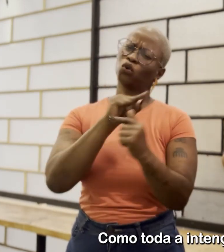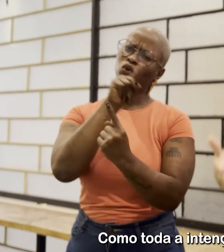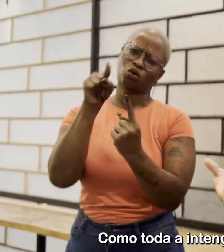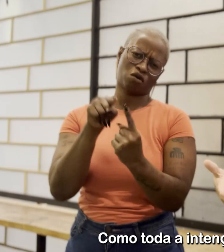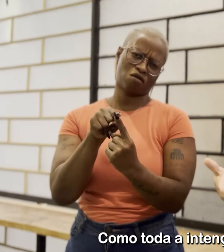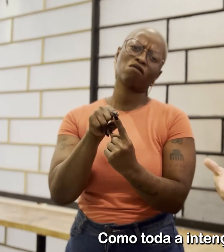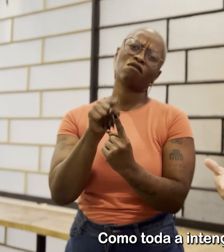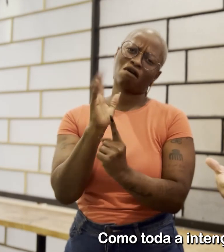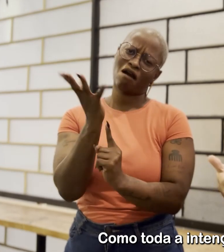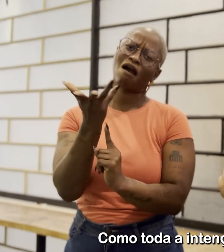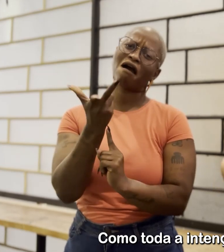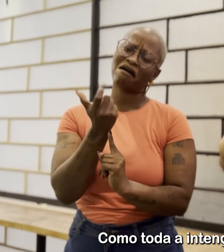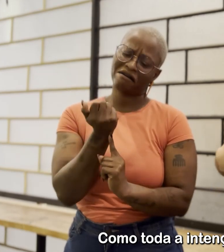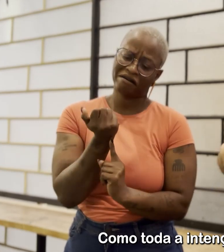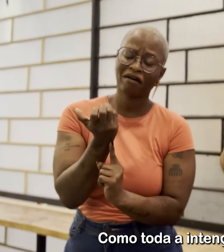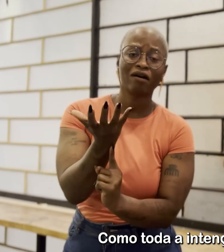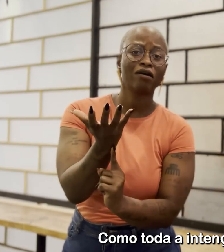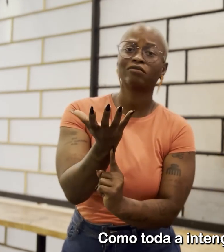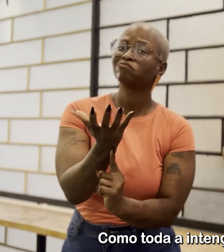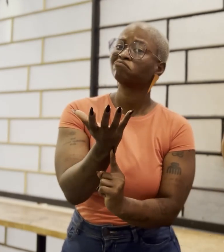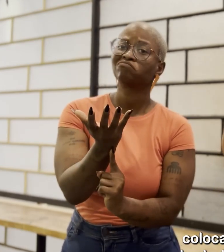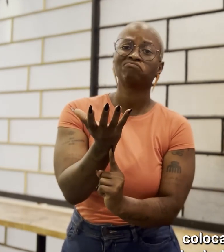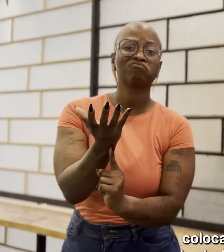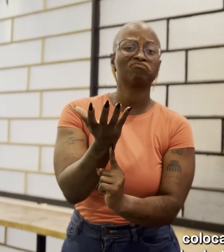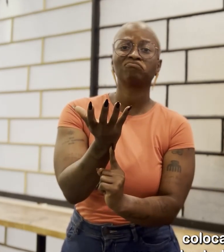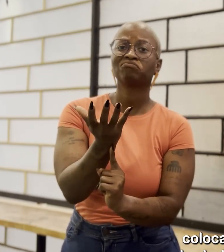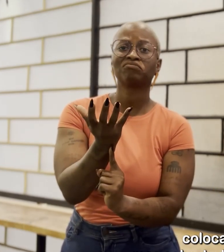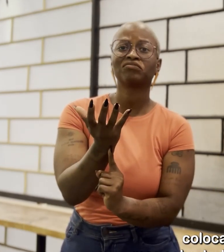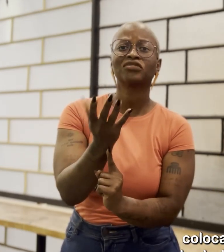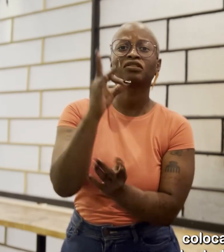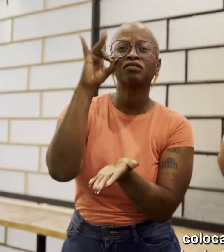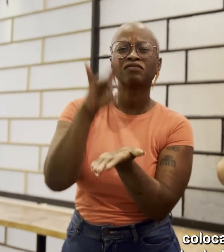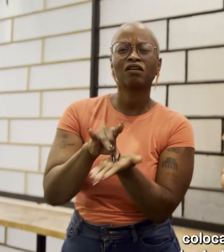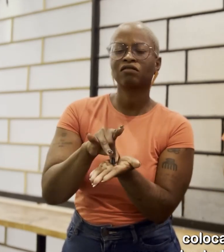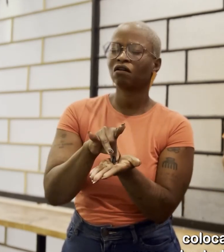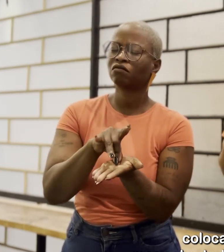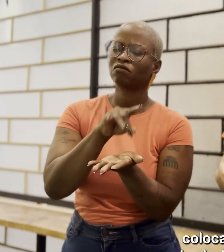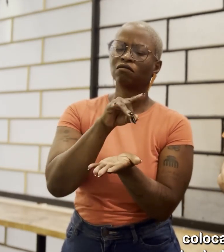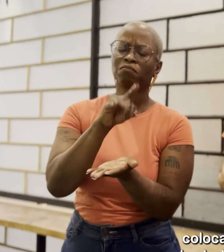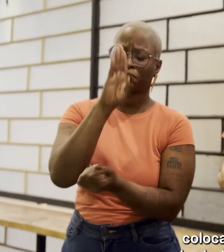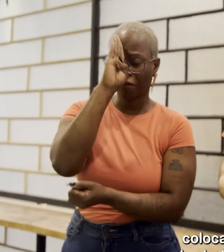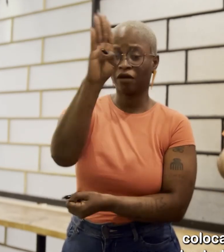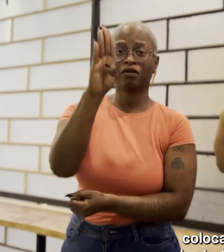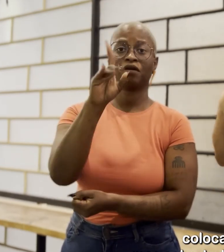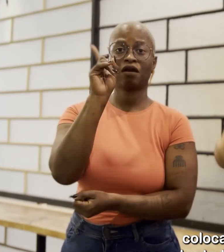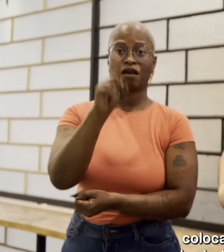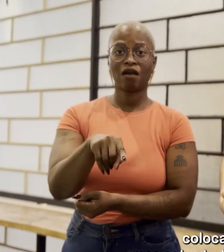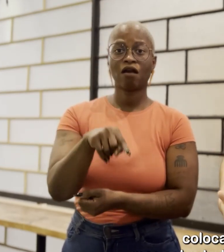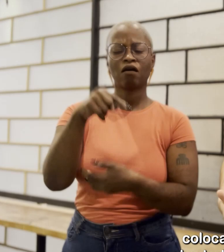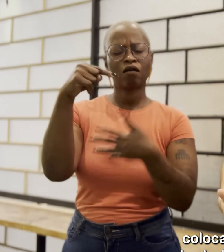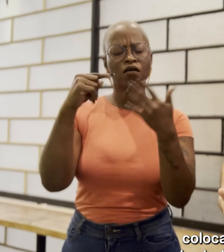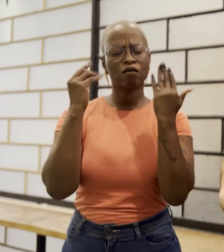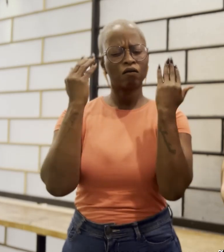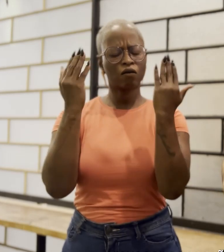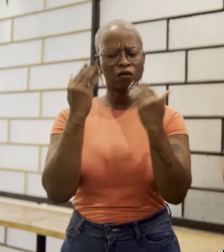intenção de uma obra de arte, não é colocar verdades, mas, sobretudo, colocar